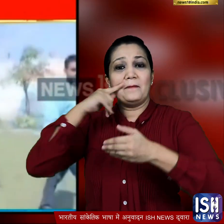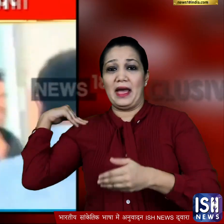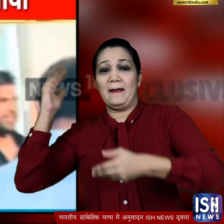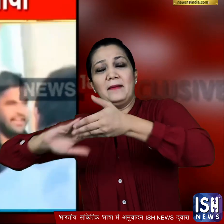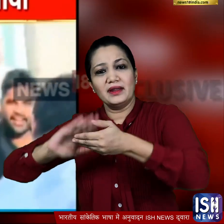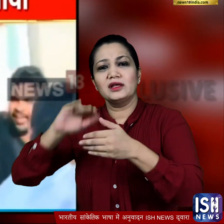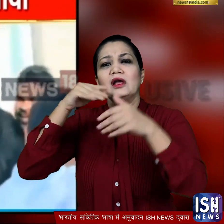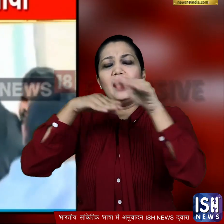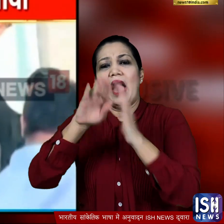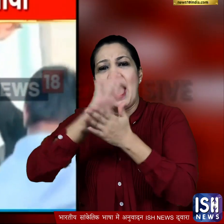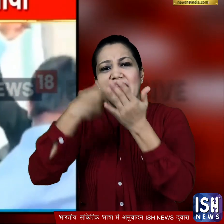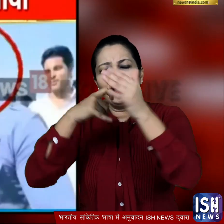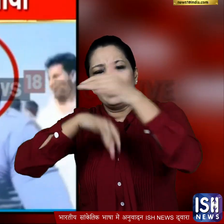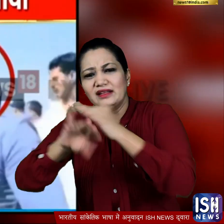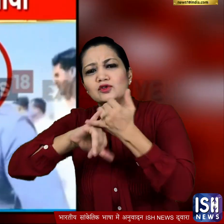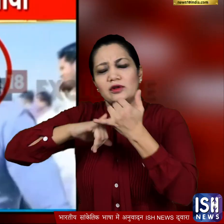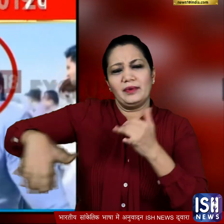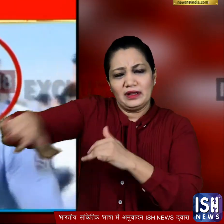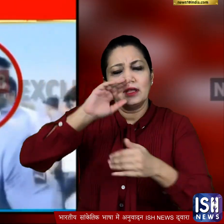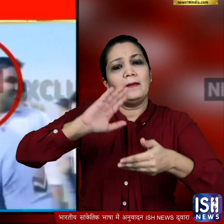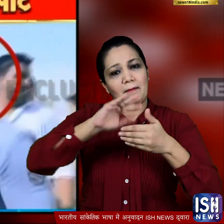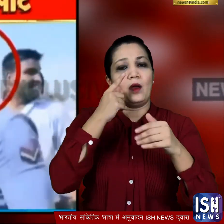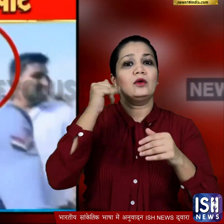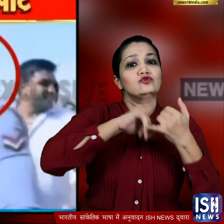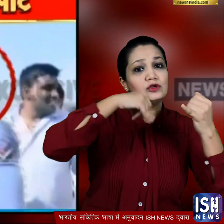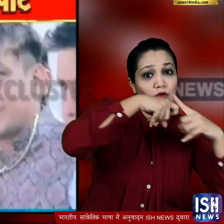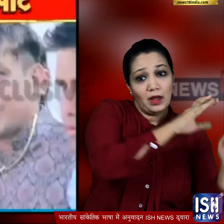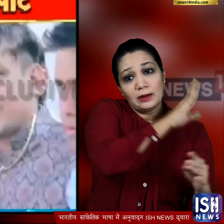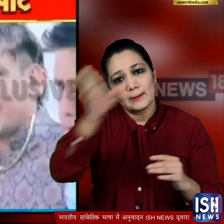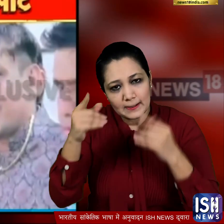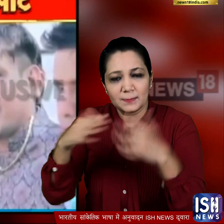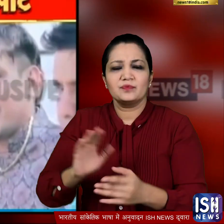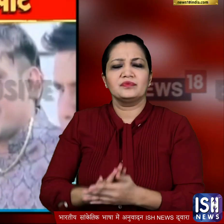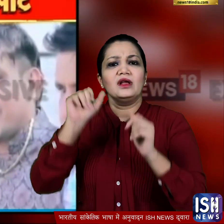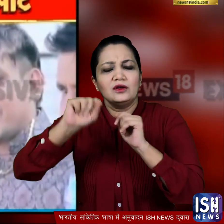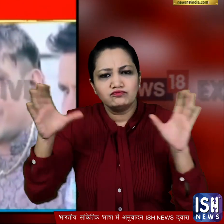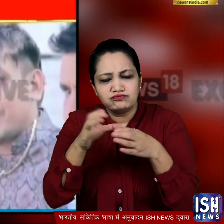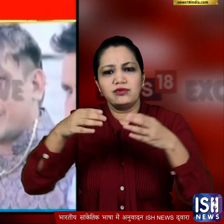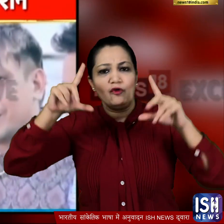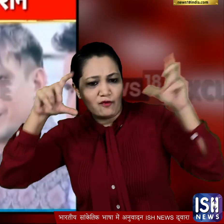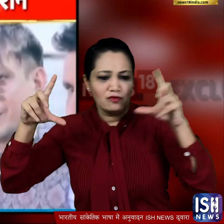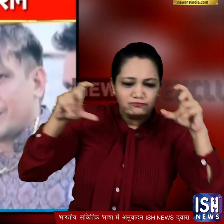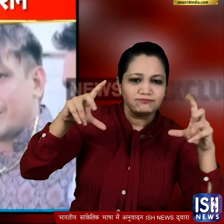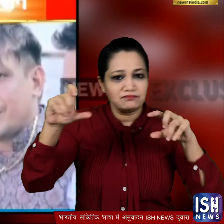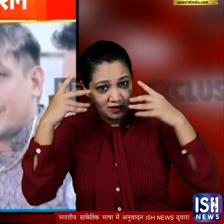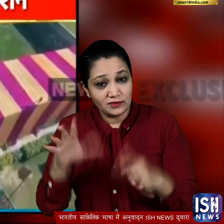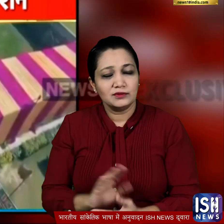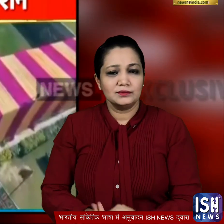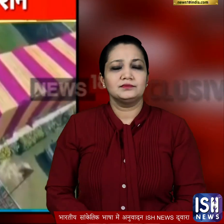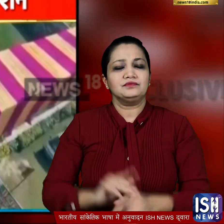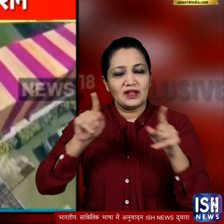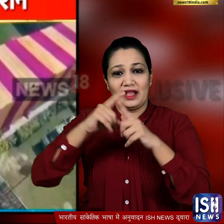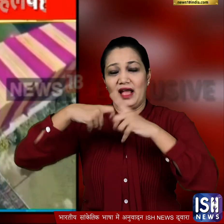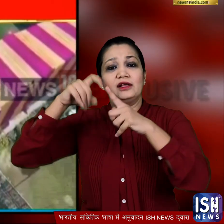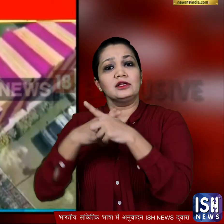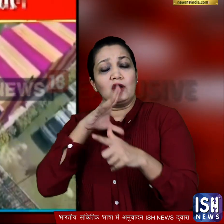शादी का है। सोनीपत में हुई इस शादी में पहलवान सुशील कुमार भी पहुंचे थे। शादी में आए जठेड़ी के साथियों ने सुशील के साथ तस्वीरें भी खिंचवाई थी। उस